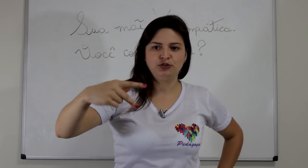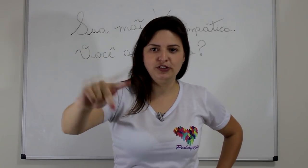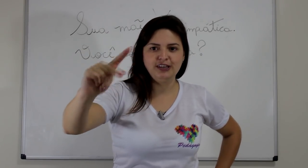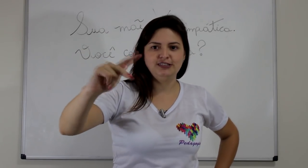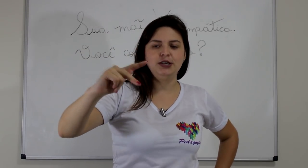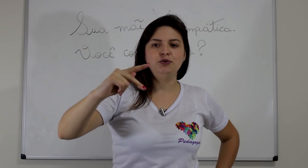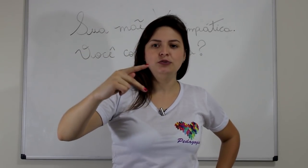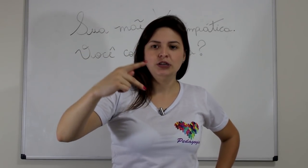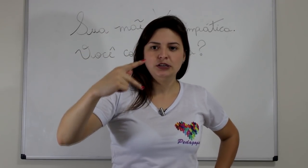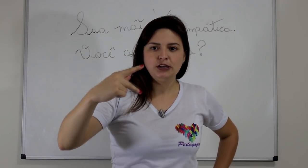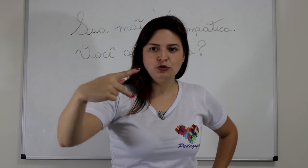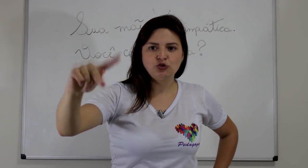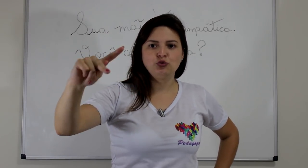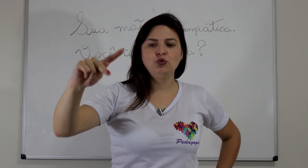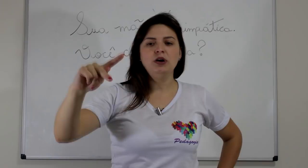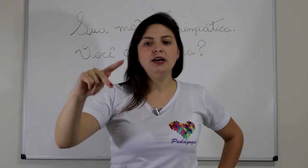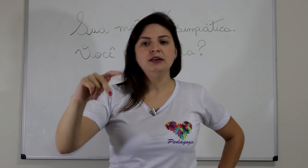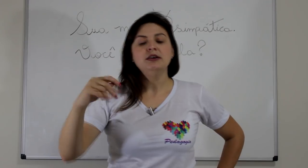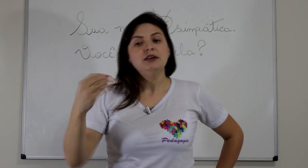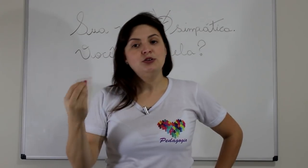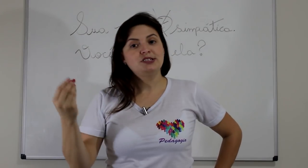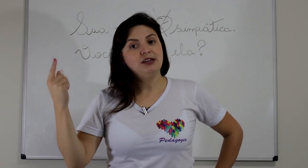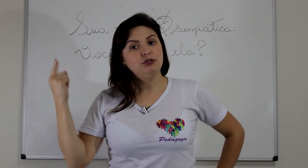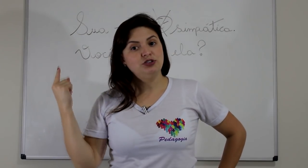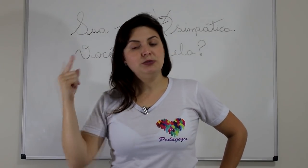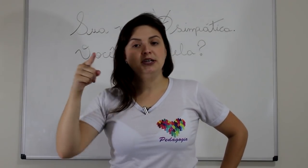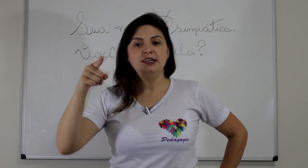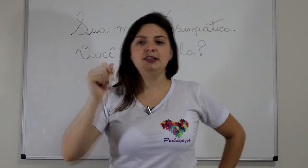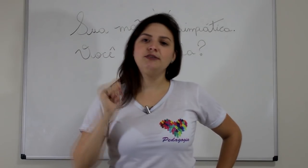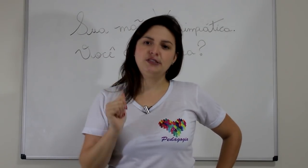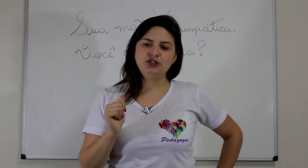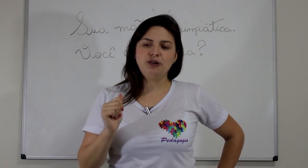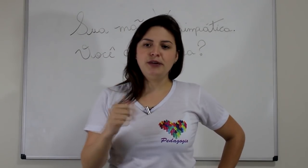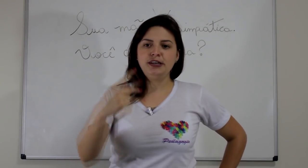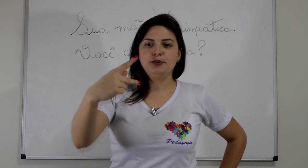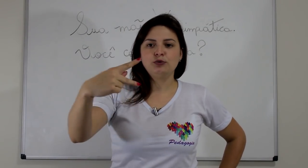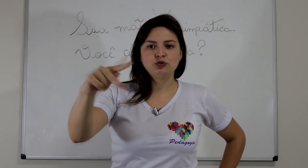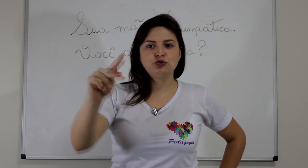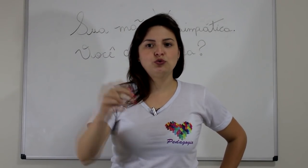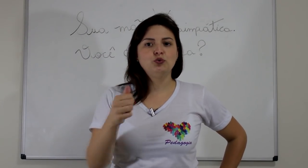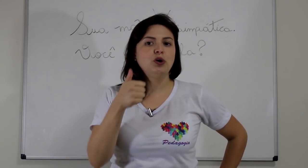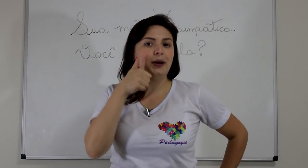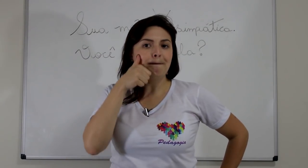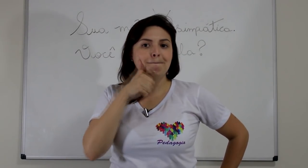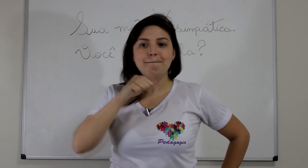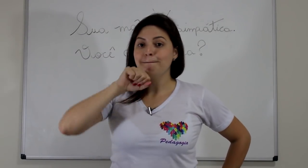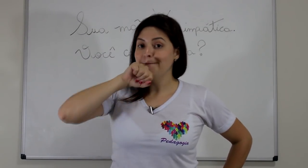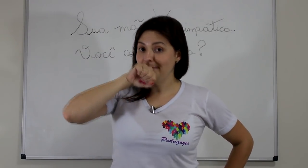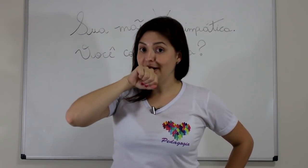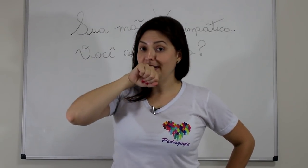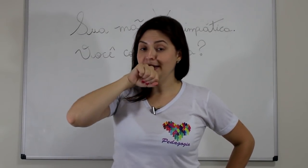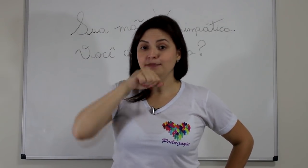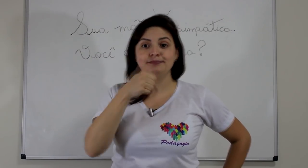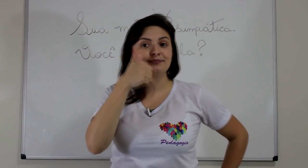falando que é seu. Então, sua. E o sinal de mãe que você já aprendeu. Sua mãe.